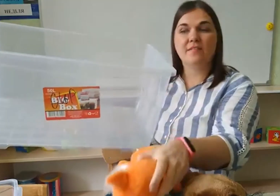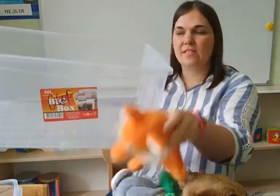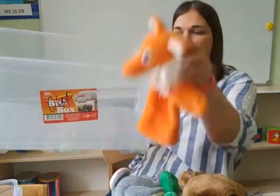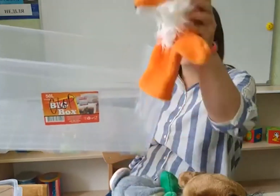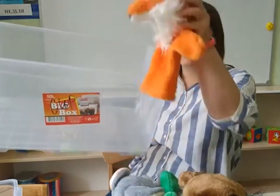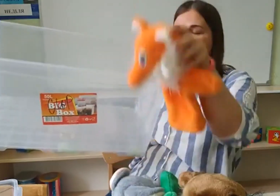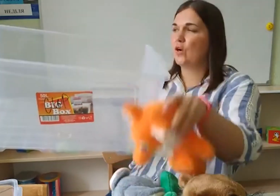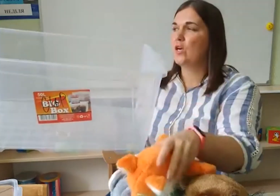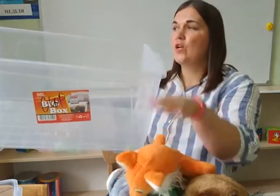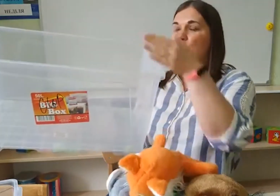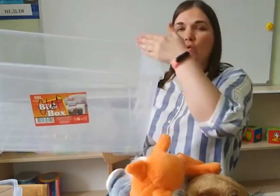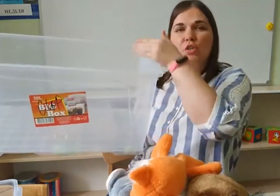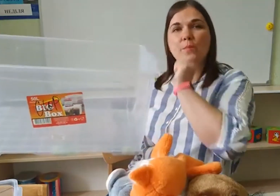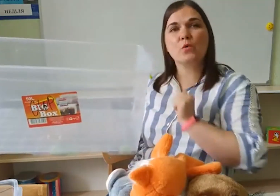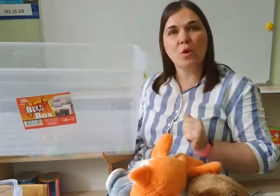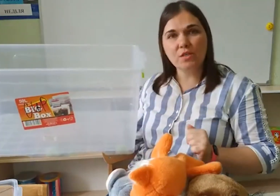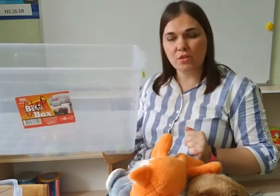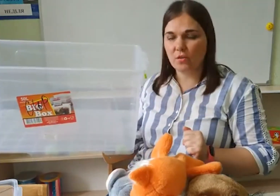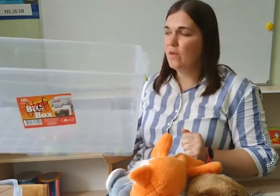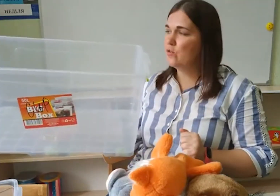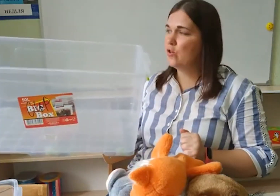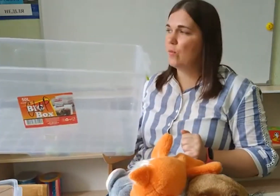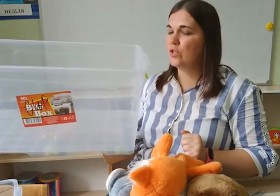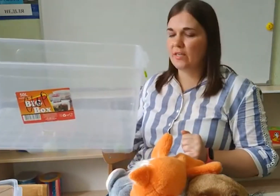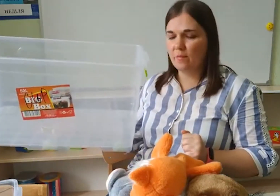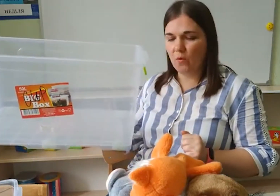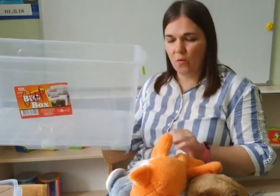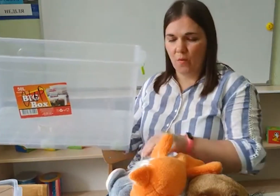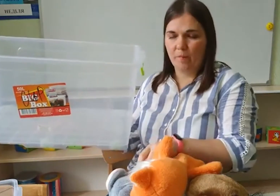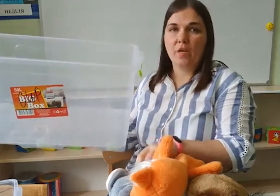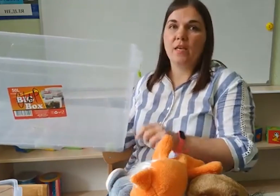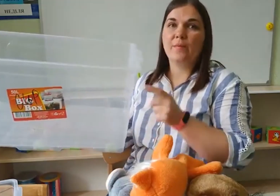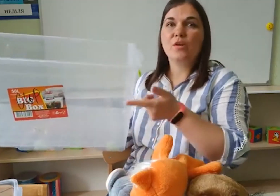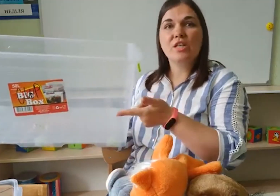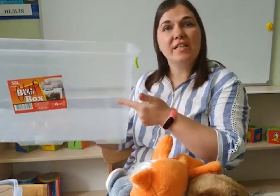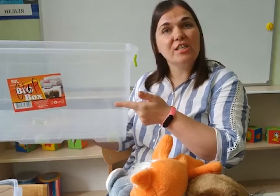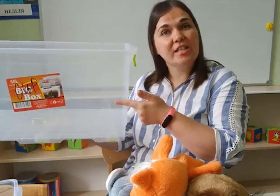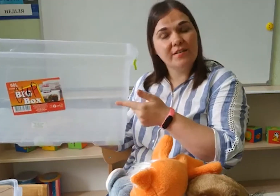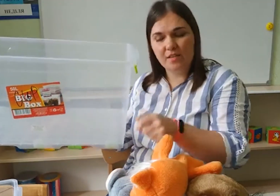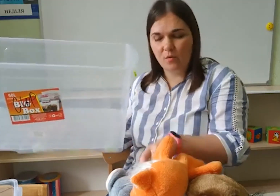всім було дуже просторо в цьому теремку. І почали жити в цьому